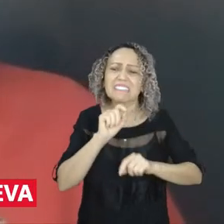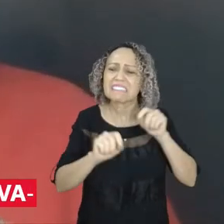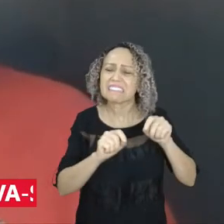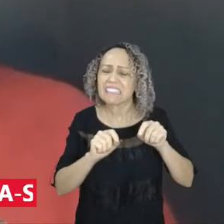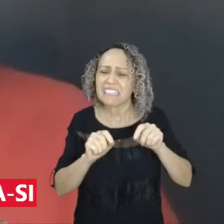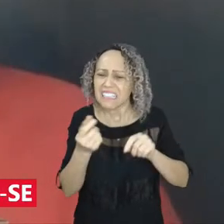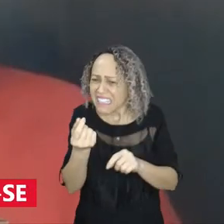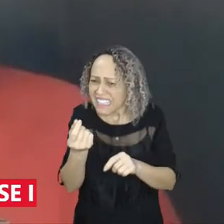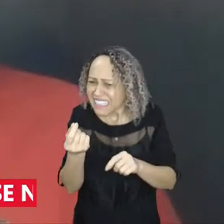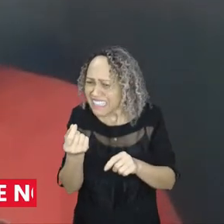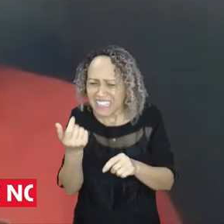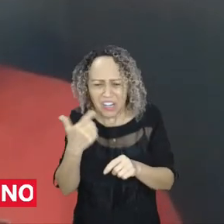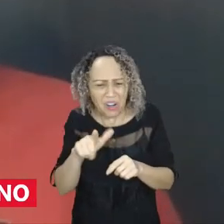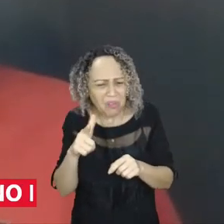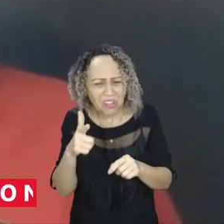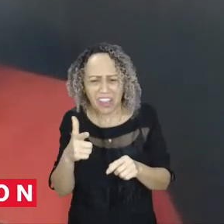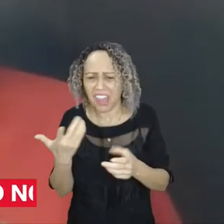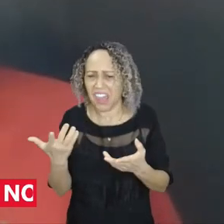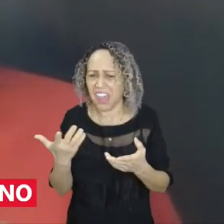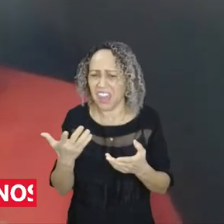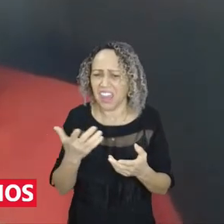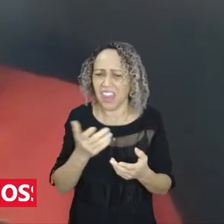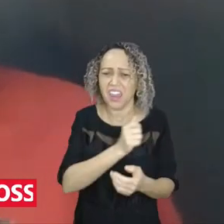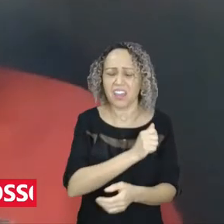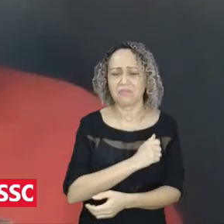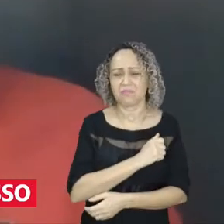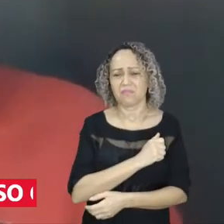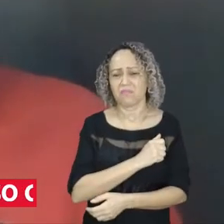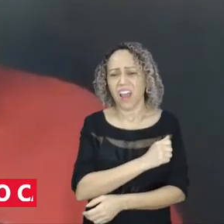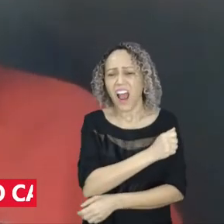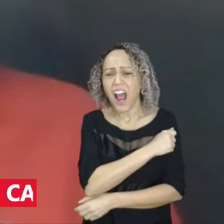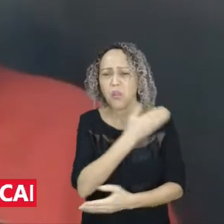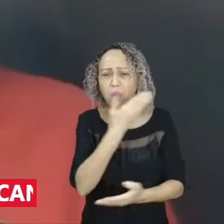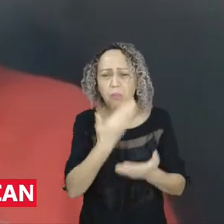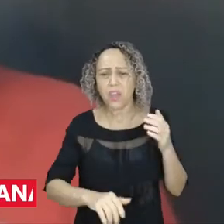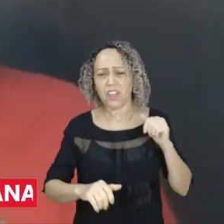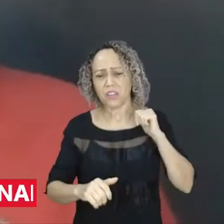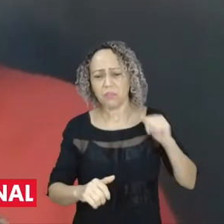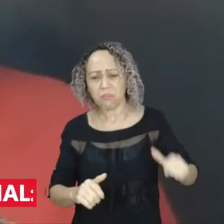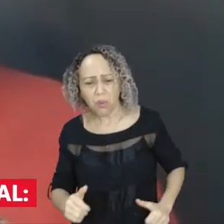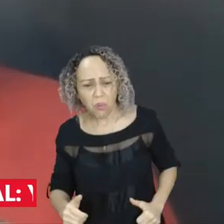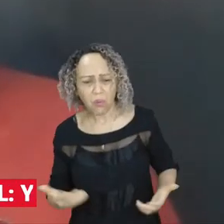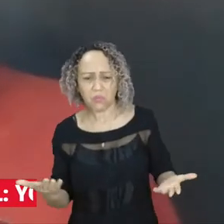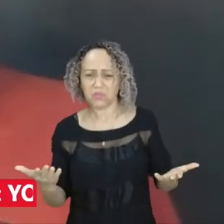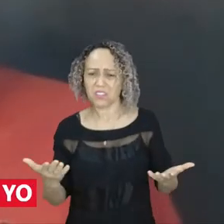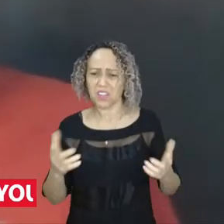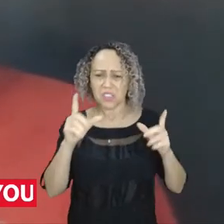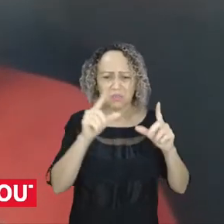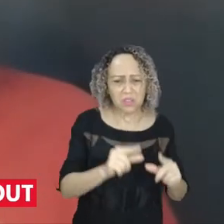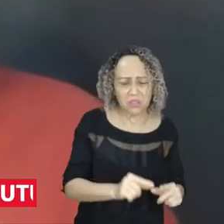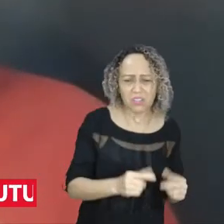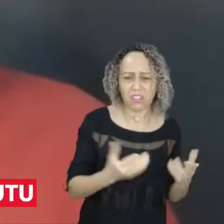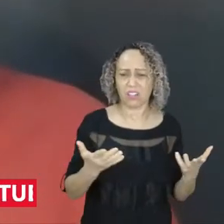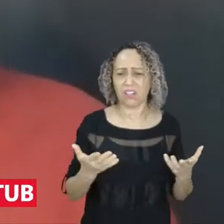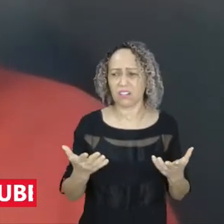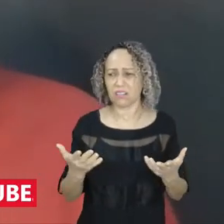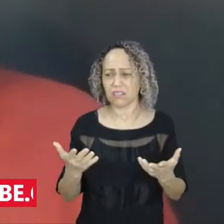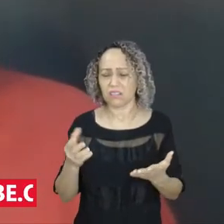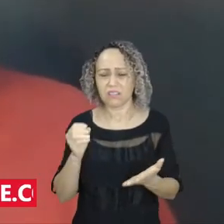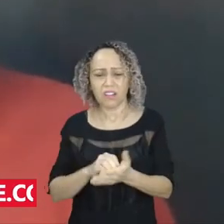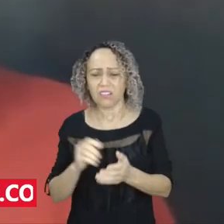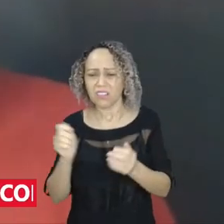ano, alunos cujas bolsas não são renovadas, diminuição de bolsas, incapacidade de contratar quem